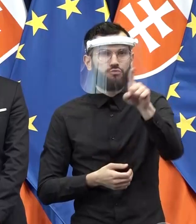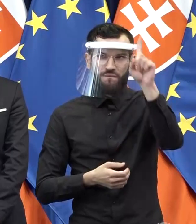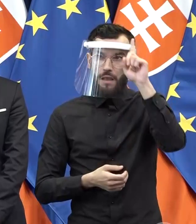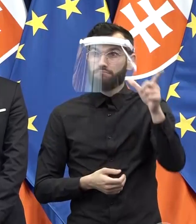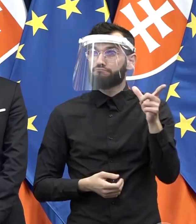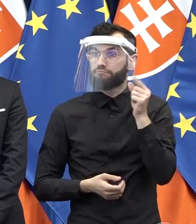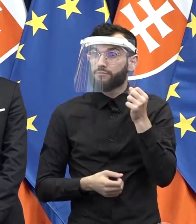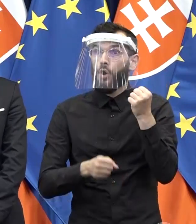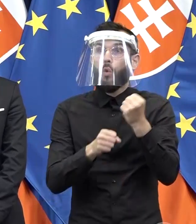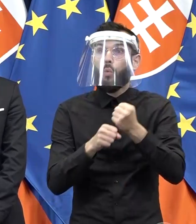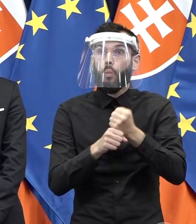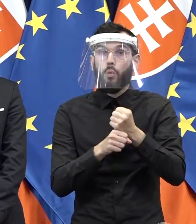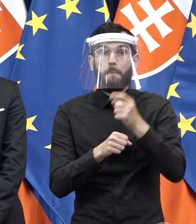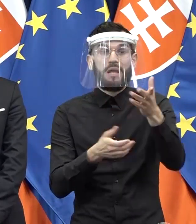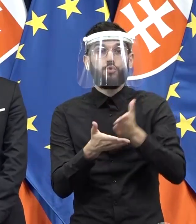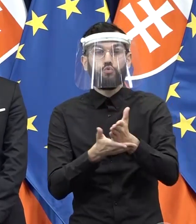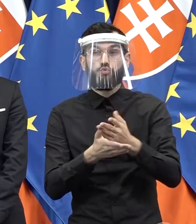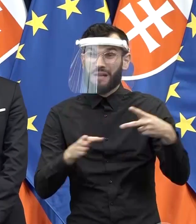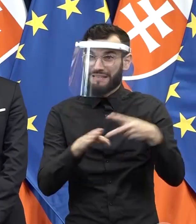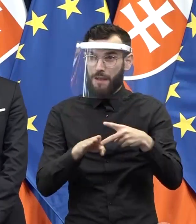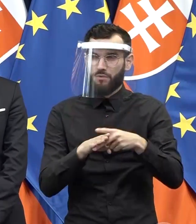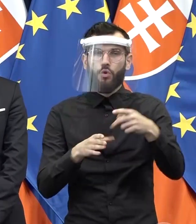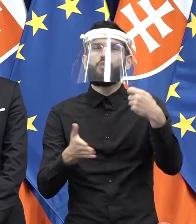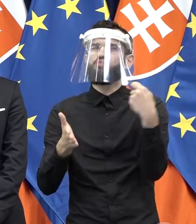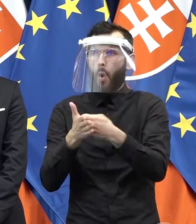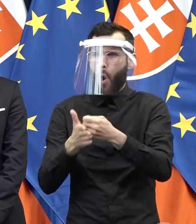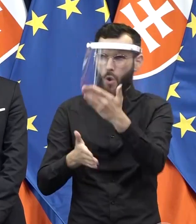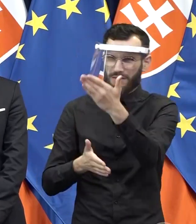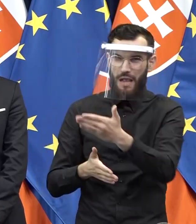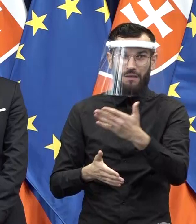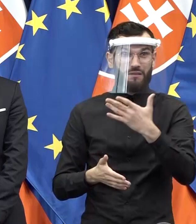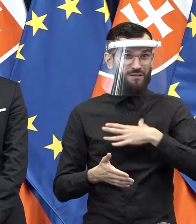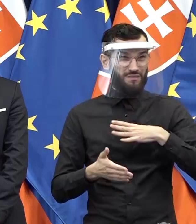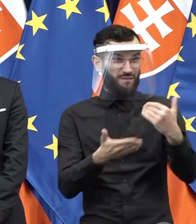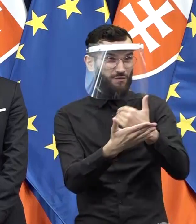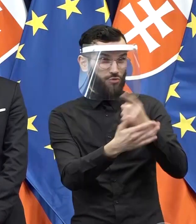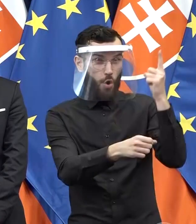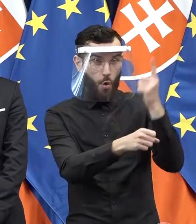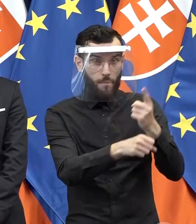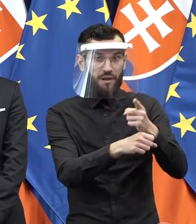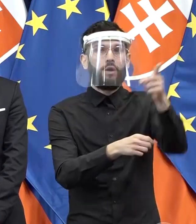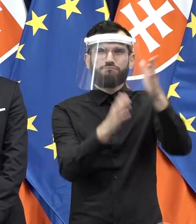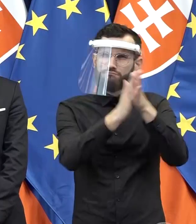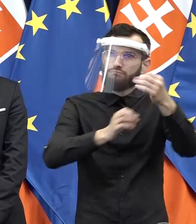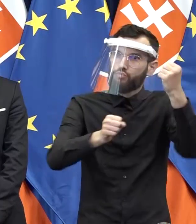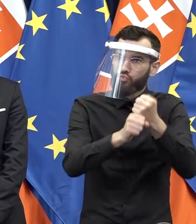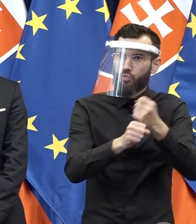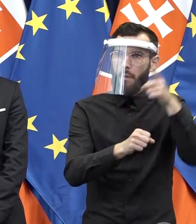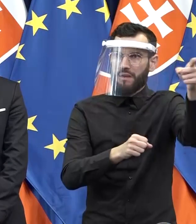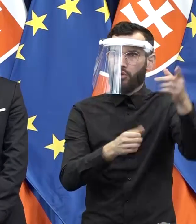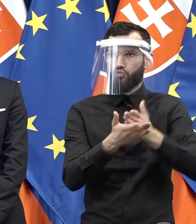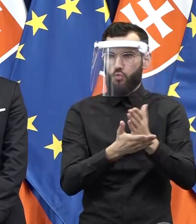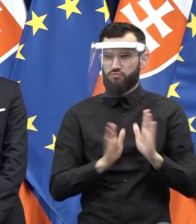rýchlo túto službu pre tých dôchodcov, ktorí jednoducho ju budú chceť tú službu využívať, zriadili a poskytovali.